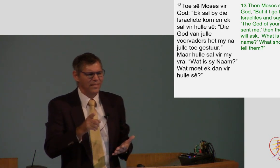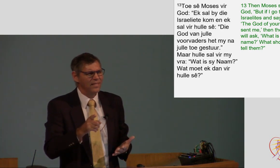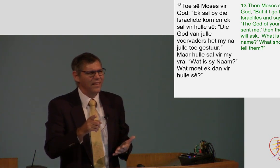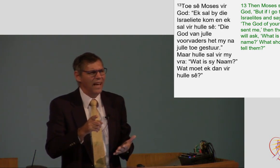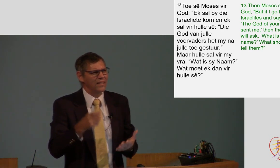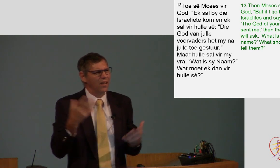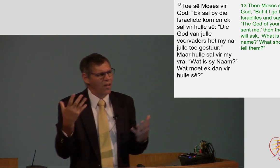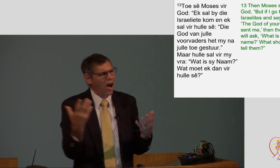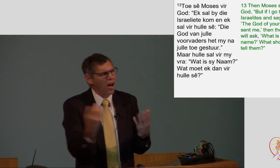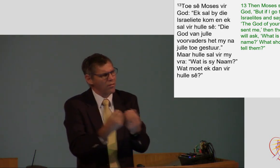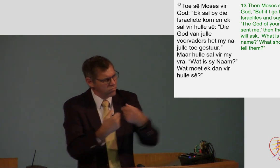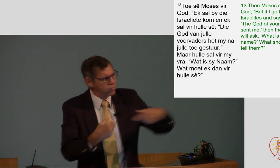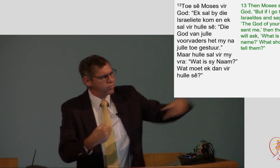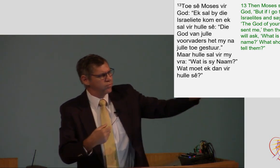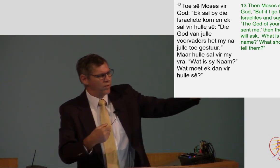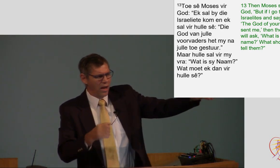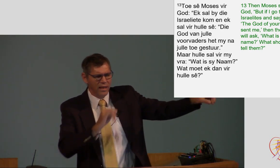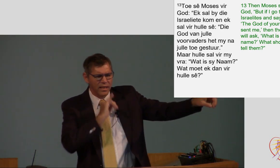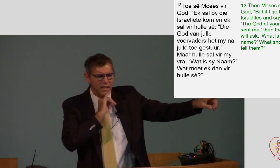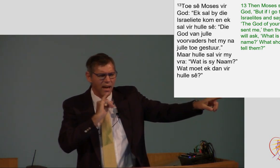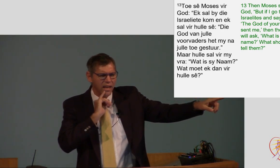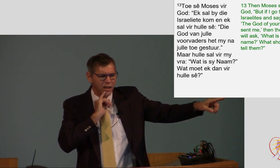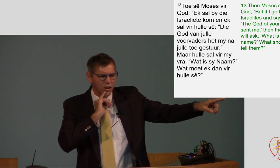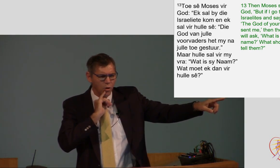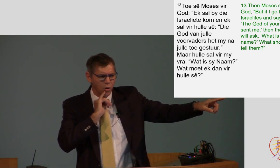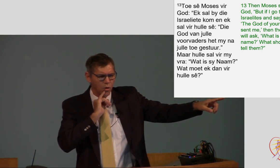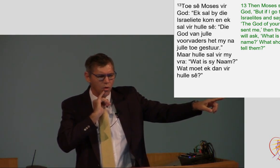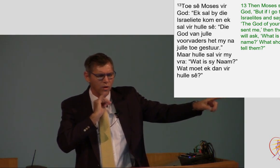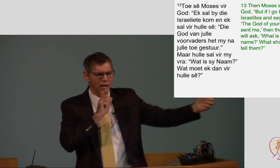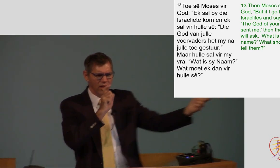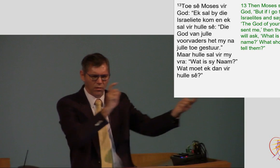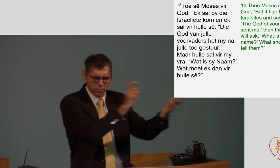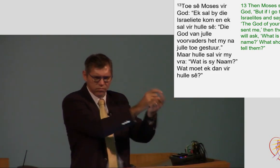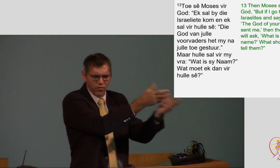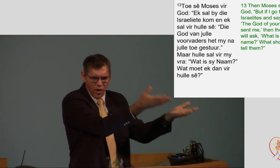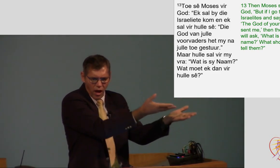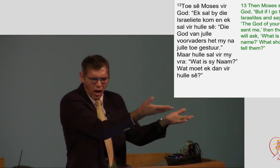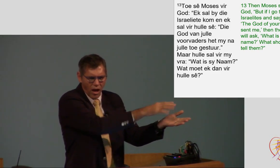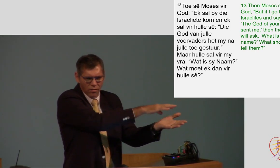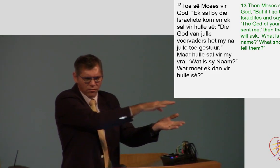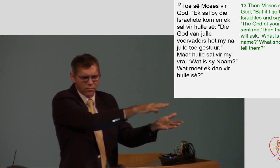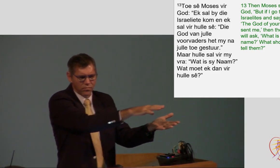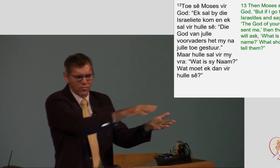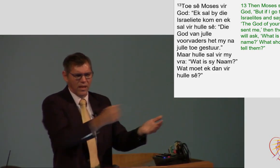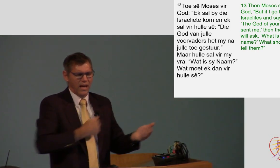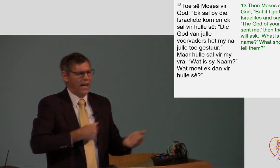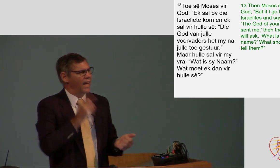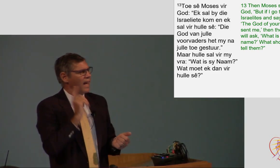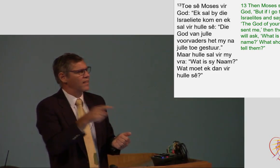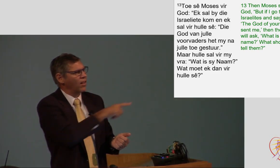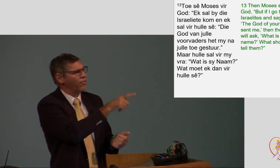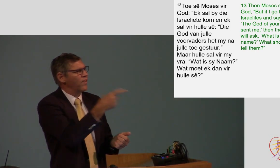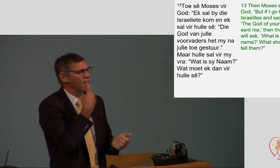ek sal gaan na die Israeliete toe, en ek sal vir hulle, en ek sal vir hulle